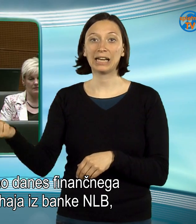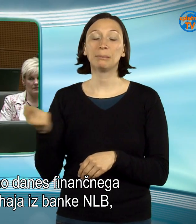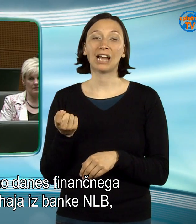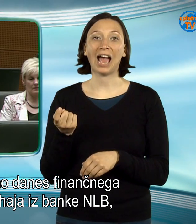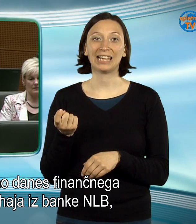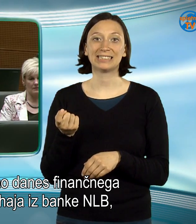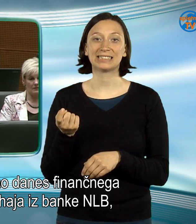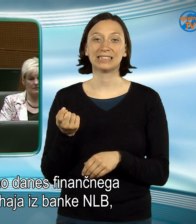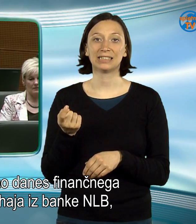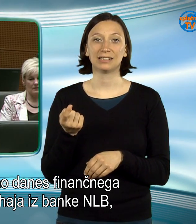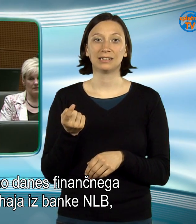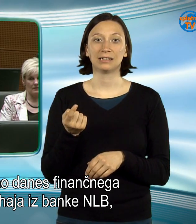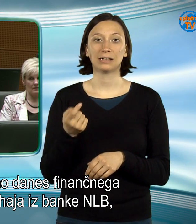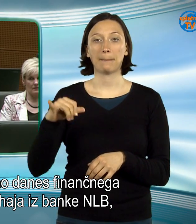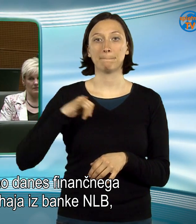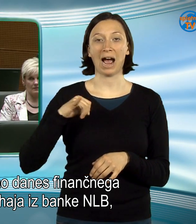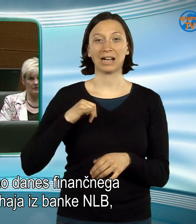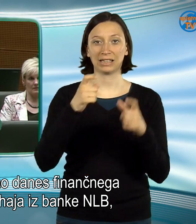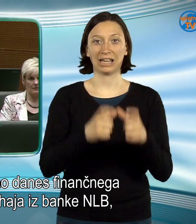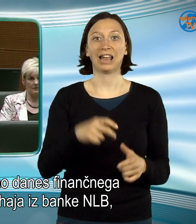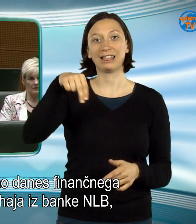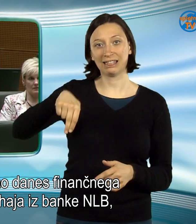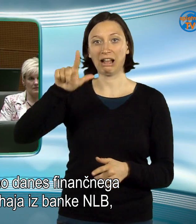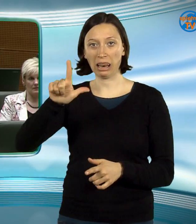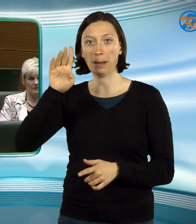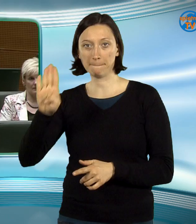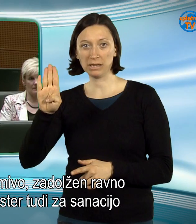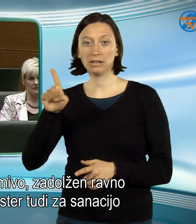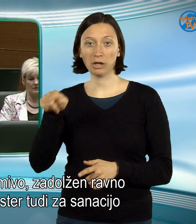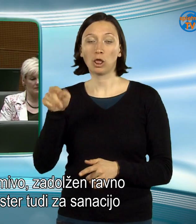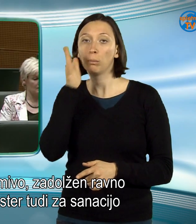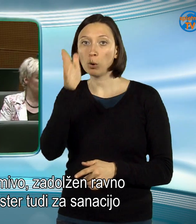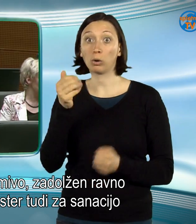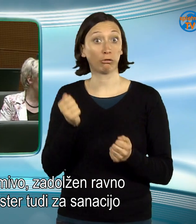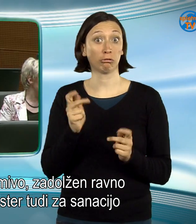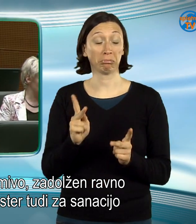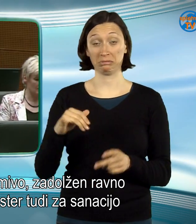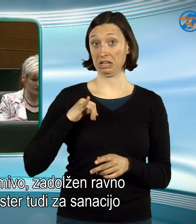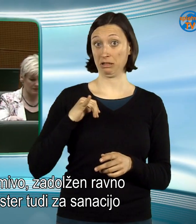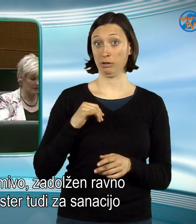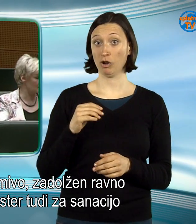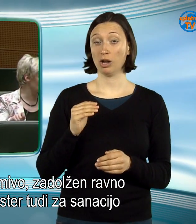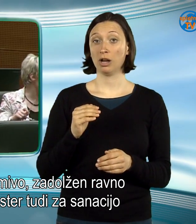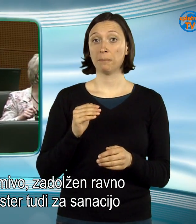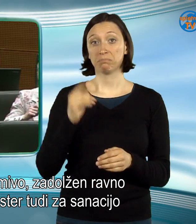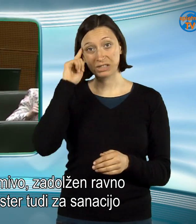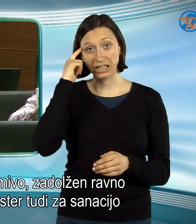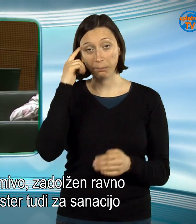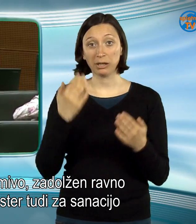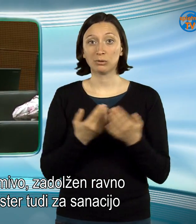ministra, ki prihaja iz banke NLB, ki bo kako zanimivo zadolžen ravno seveda kot